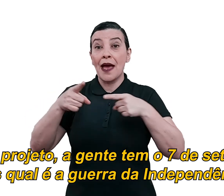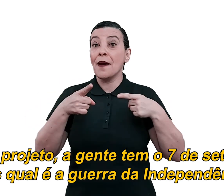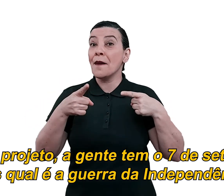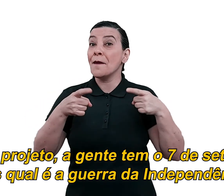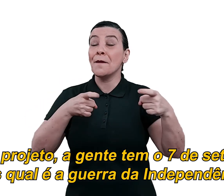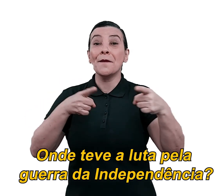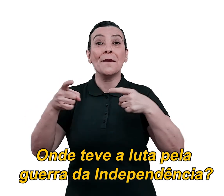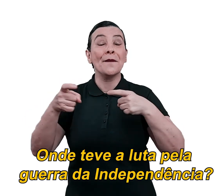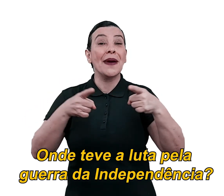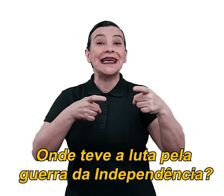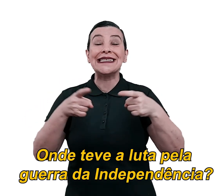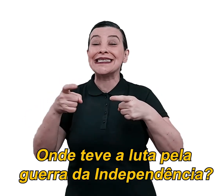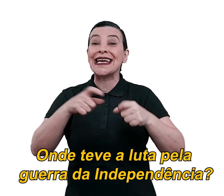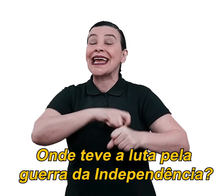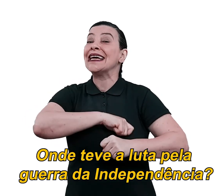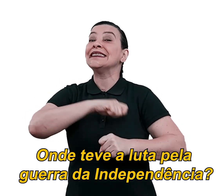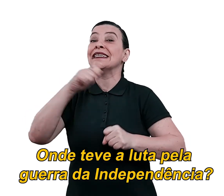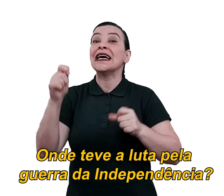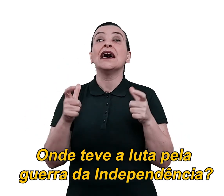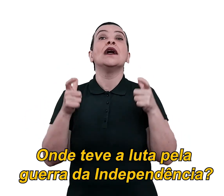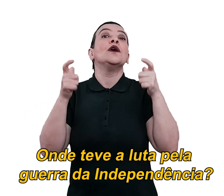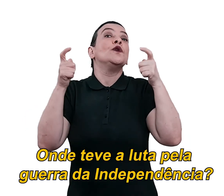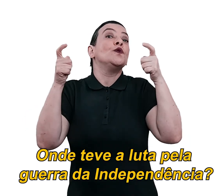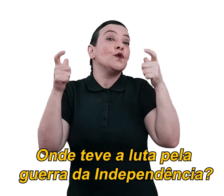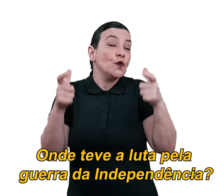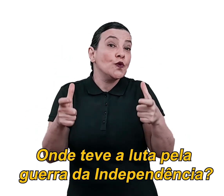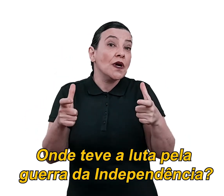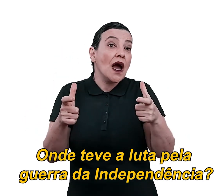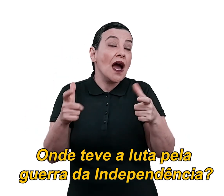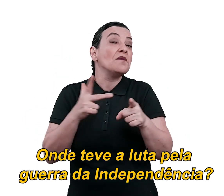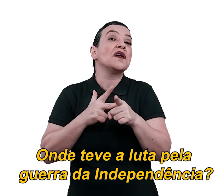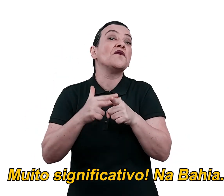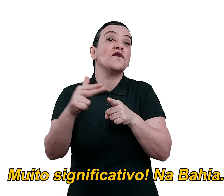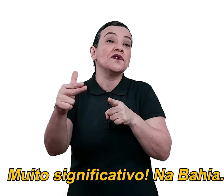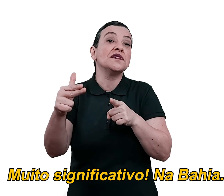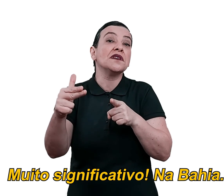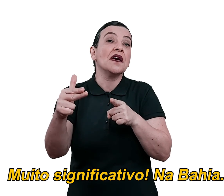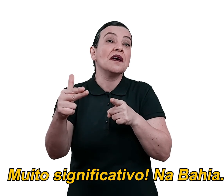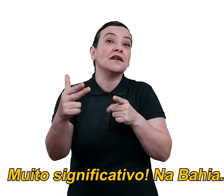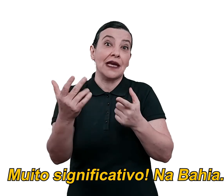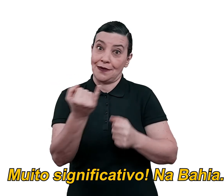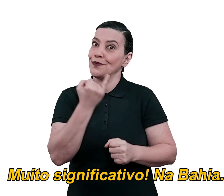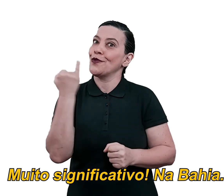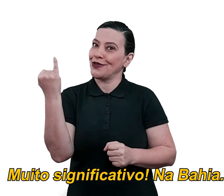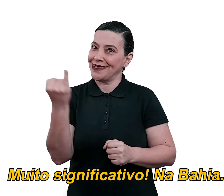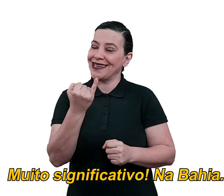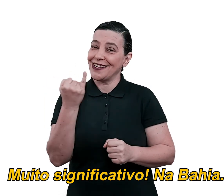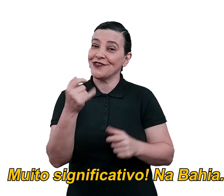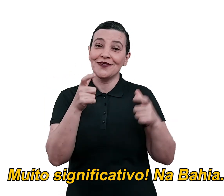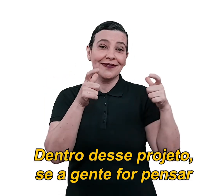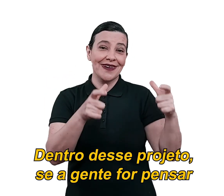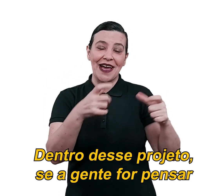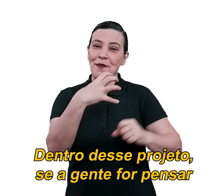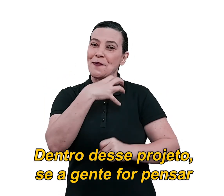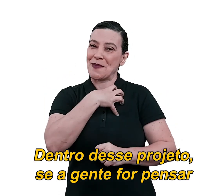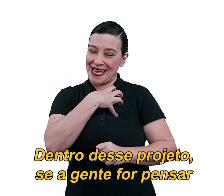guerra da independência? Né? Onde teve a luta pela guerra da independência? Né? Muito significativa. Na